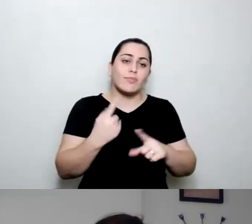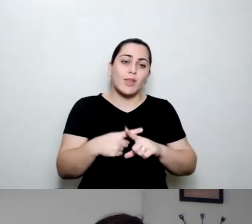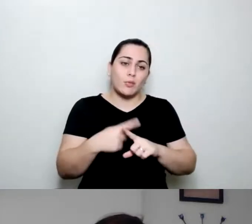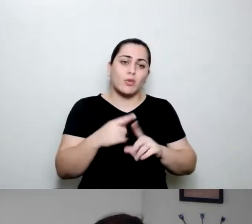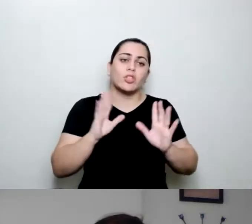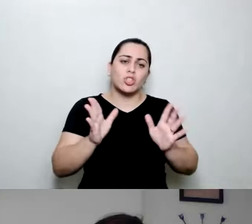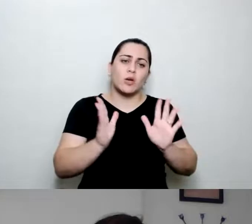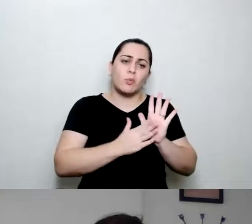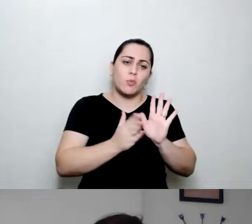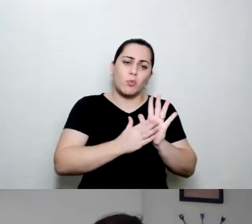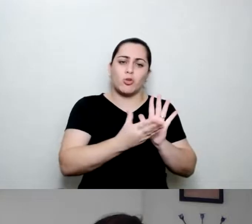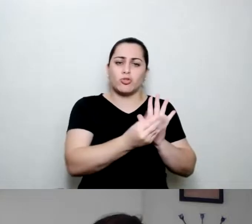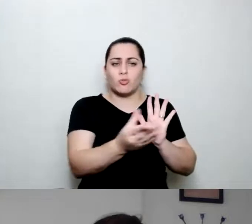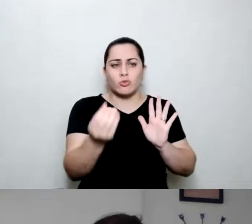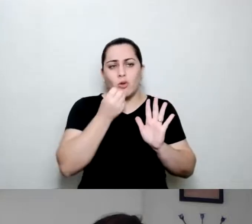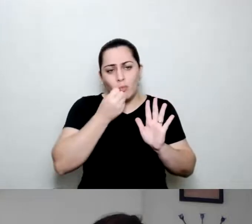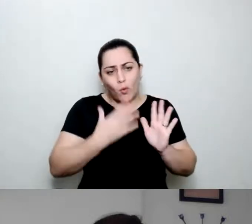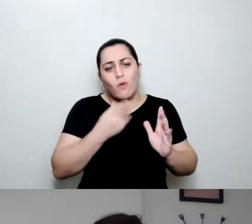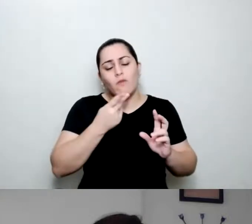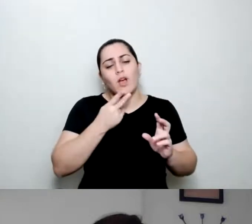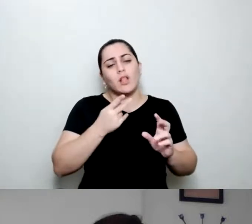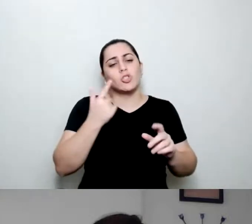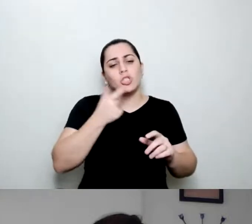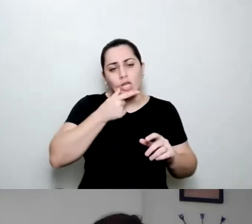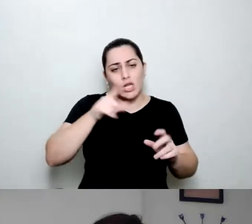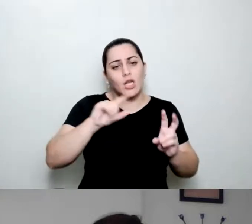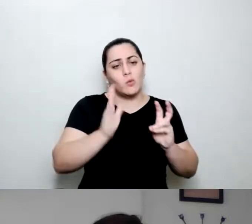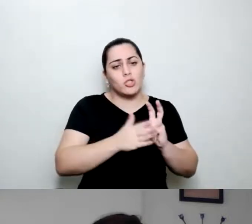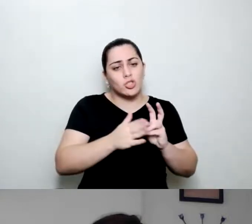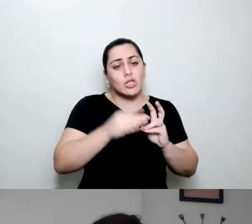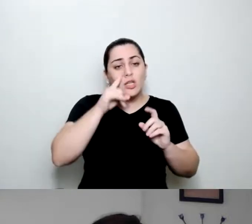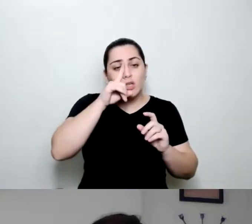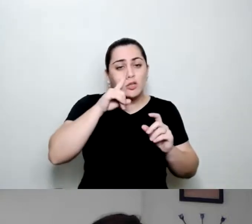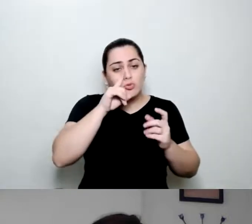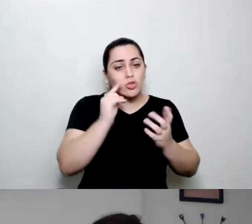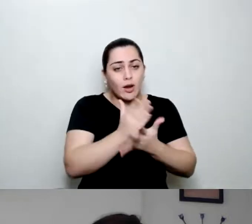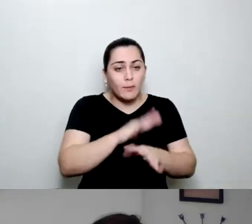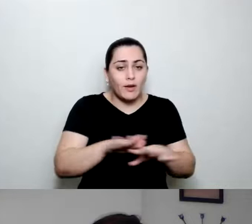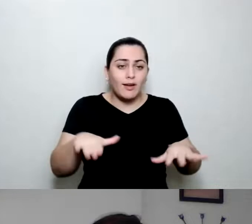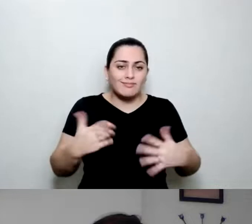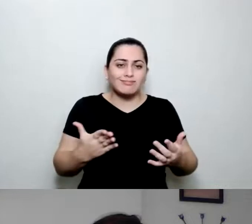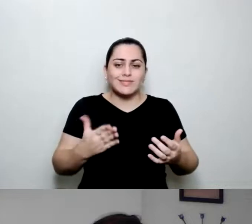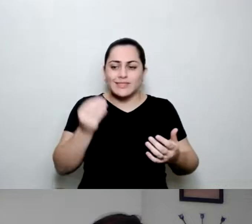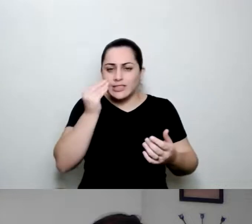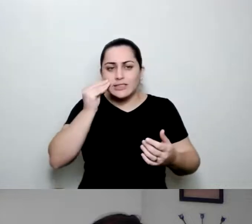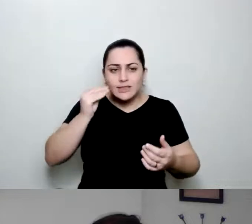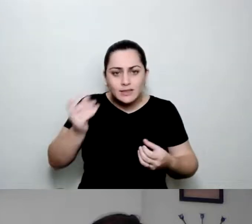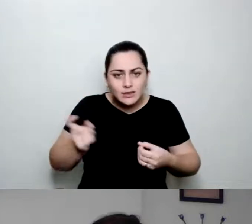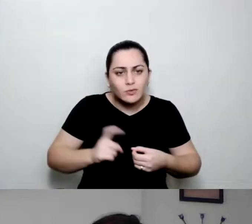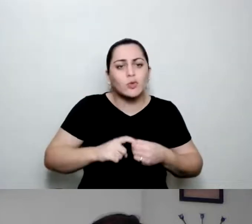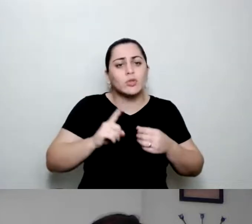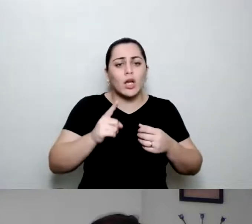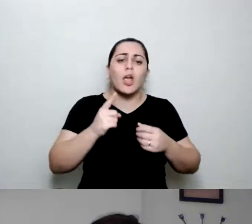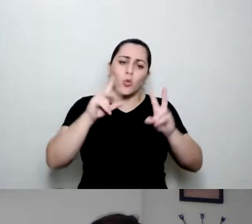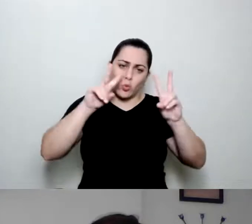tantas propostas boas que falam sobre línguas indígenas ameaçadas e a sua revitalização, que é um assunto interessante,